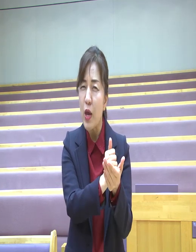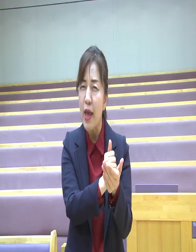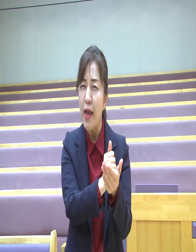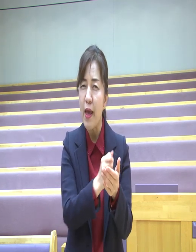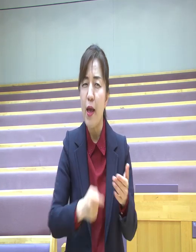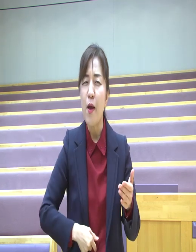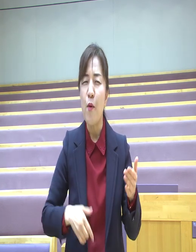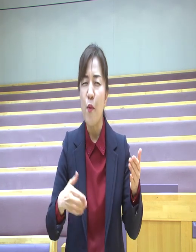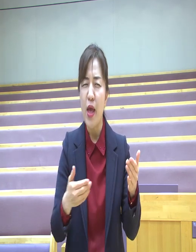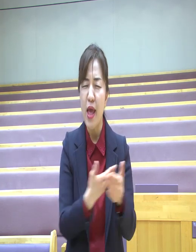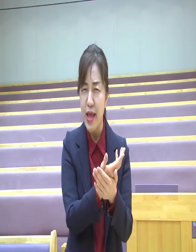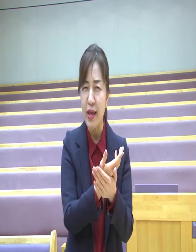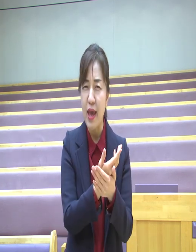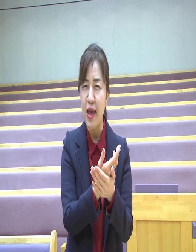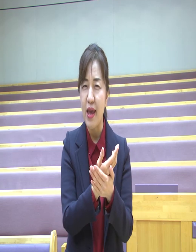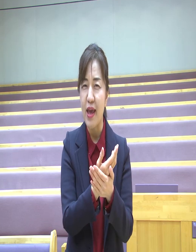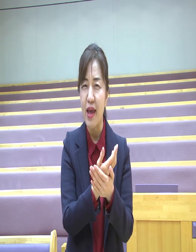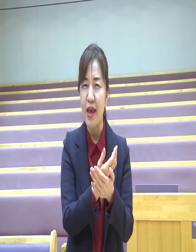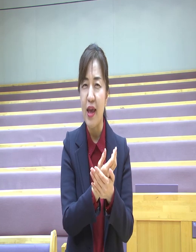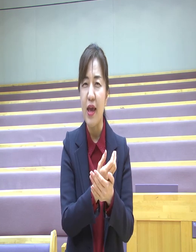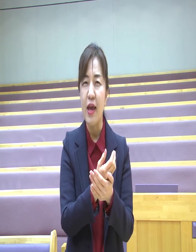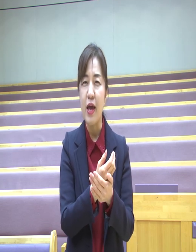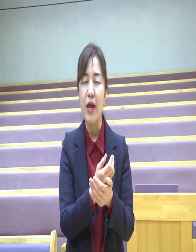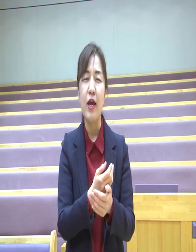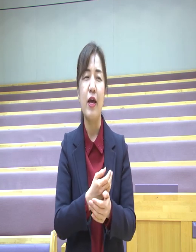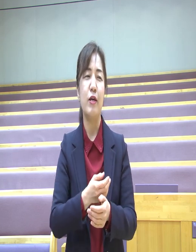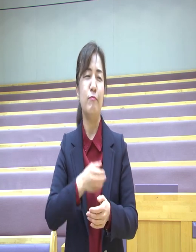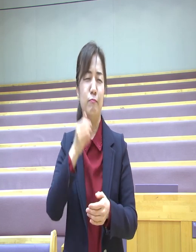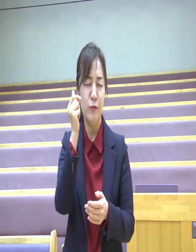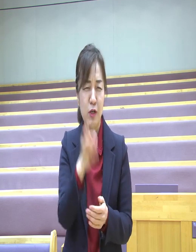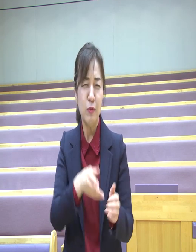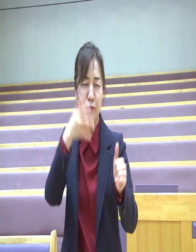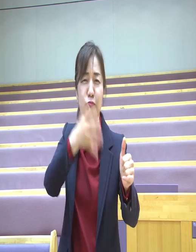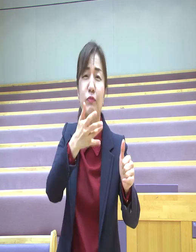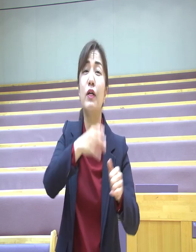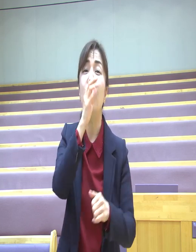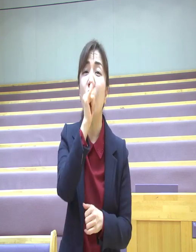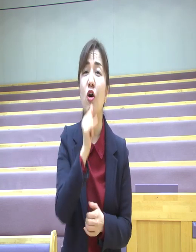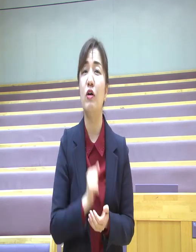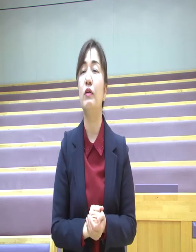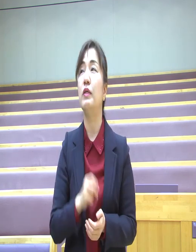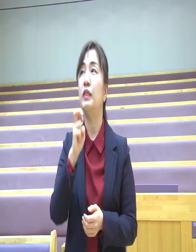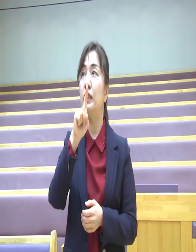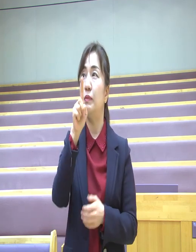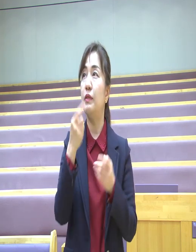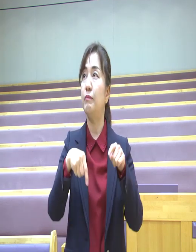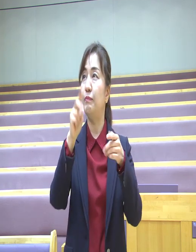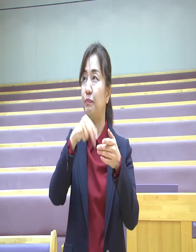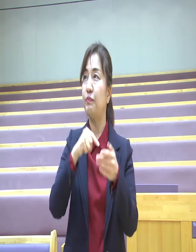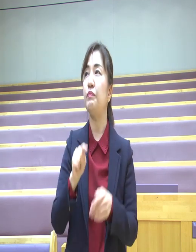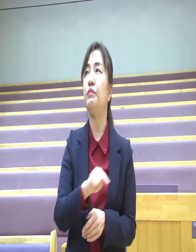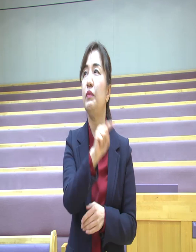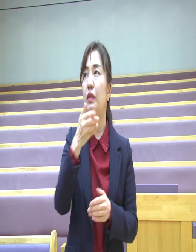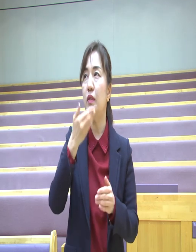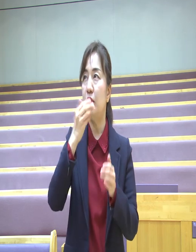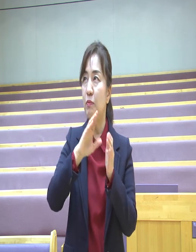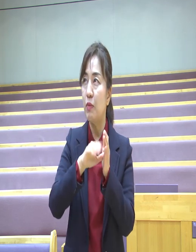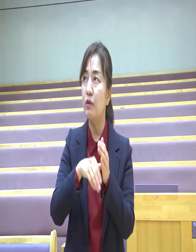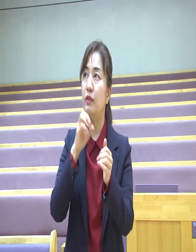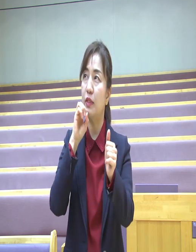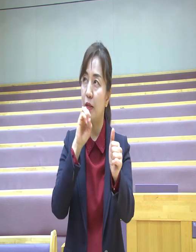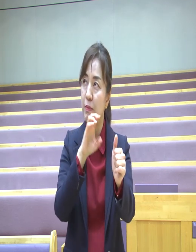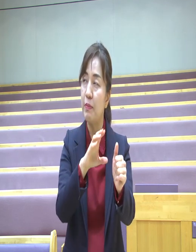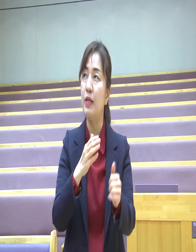죄에서 돌이킬 것을 몇 번을 반복해서 권고합니다. 21절 함께 읽어봅니다.